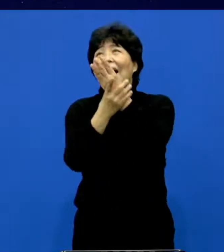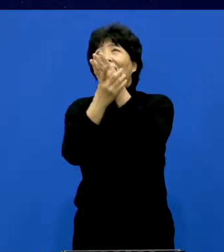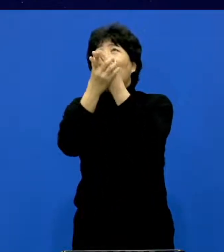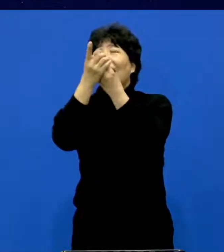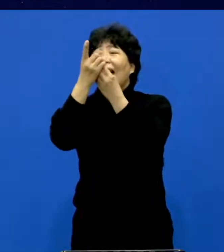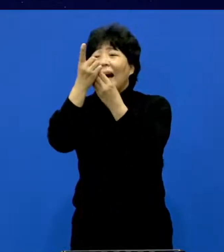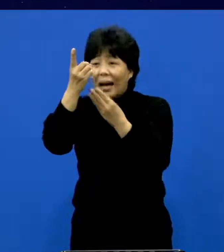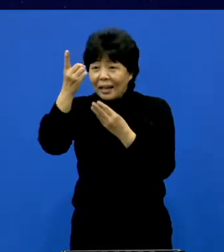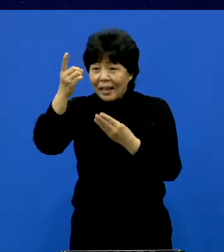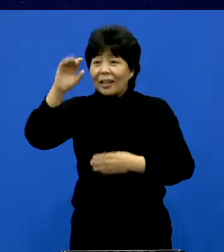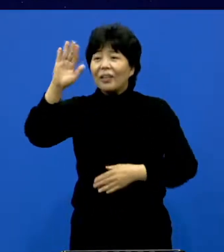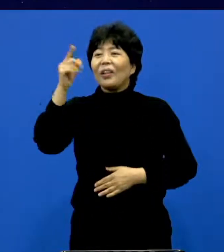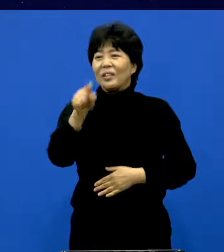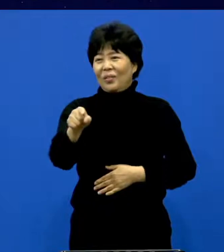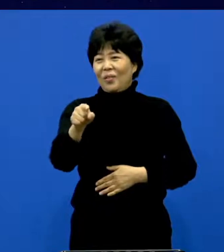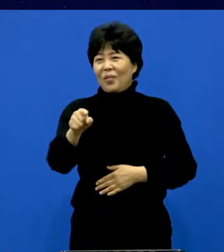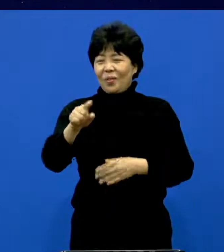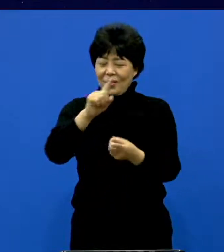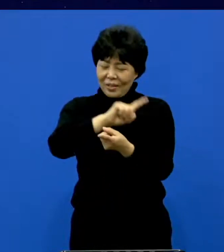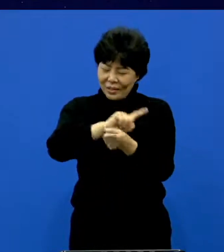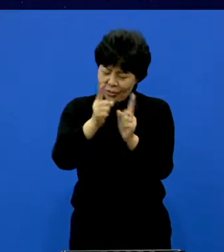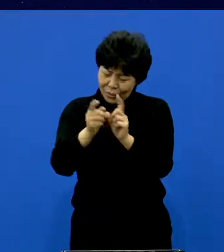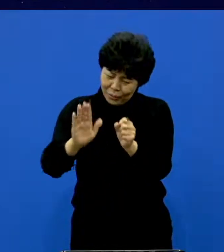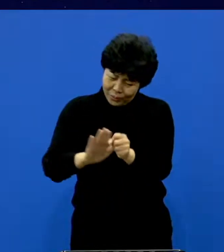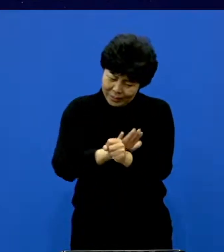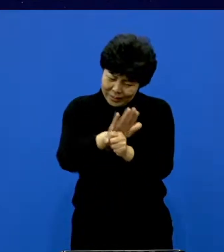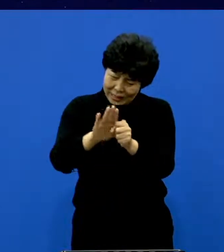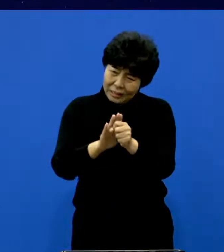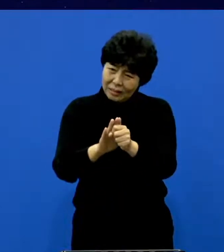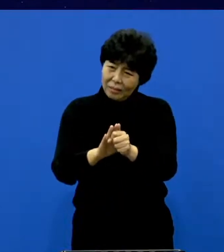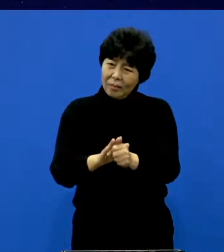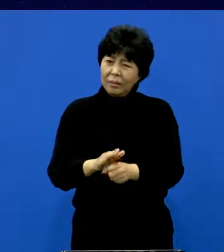교회 하나됨, 서로 사랑하는 것, 불쌍히 여기는 것,